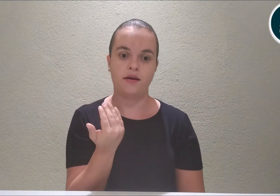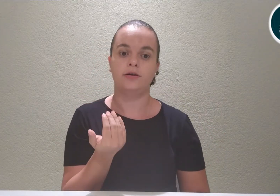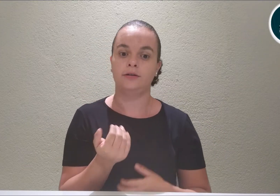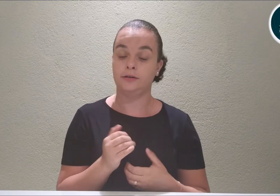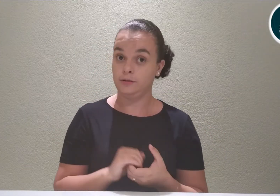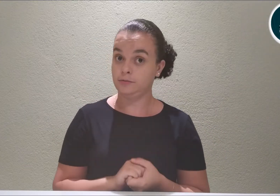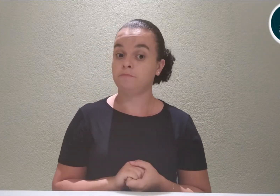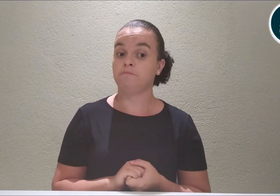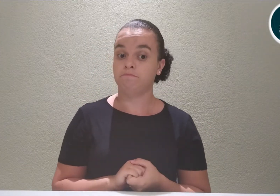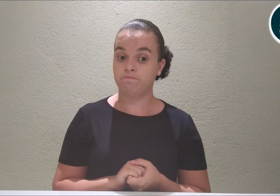e acabaram morrendo.